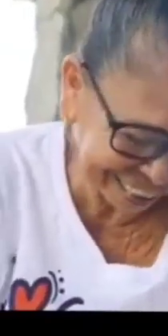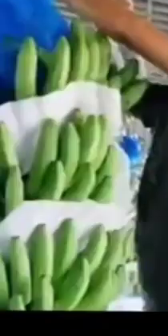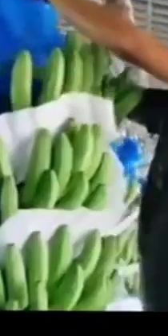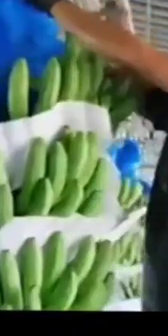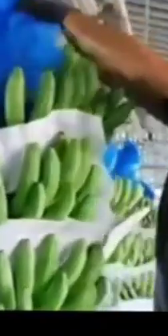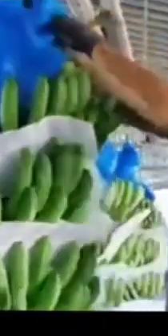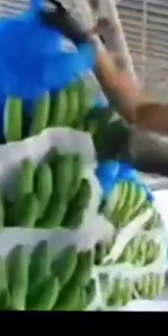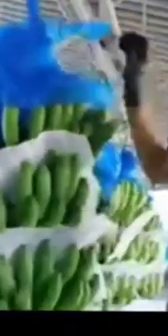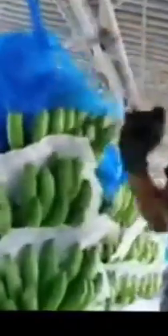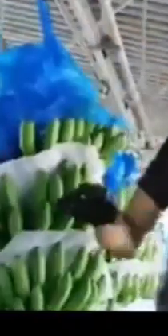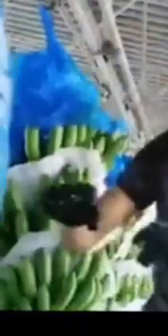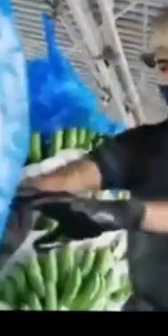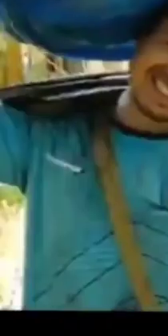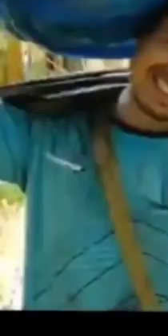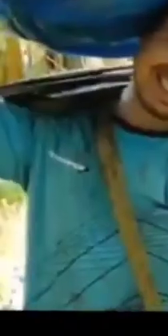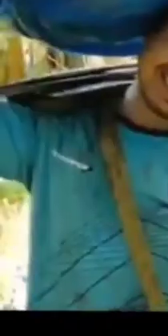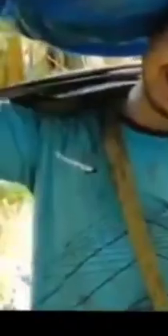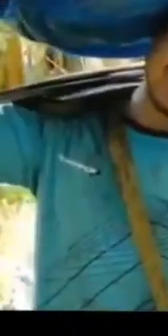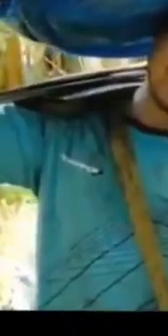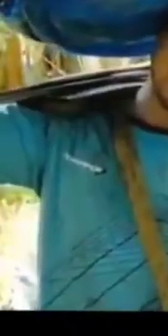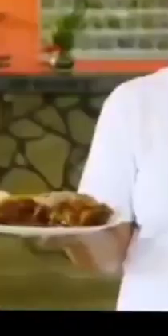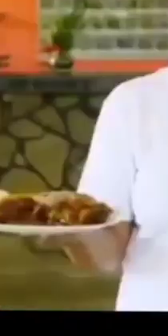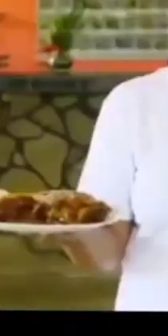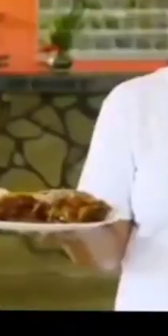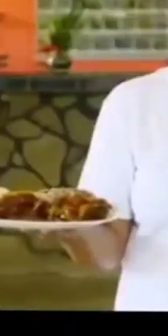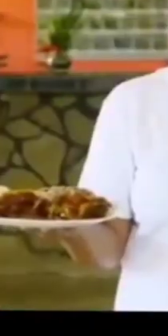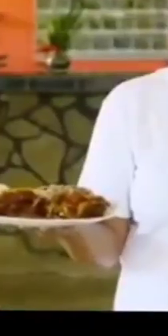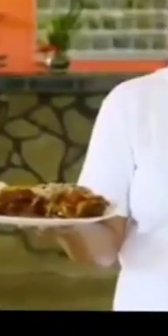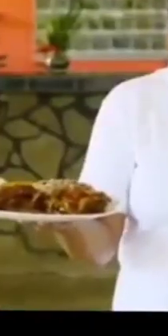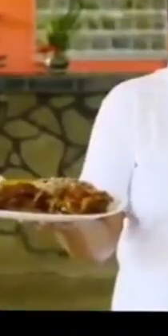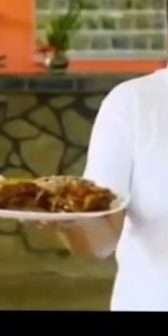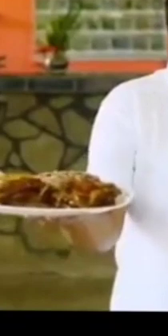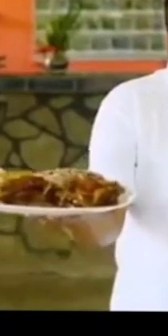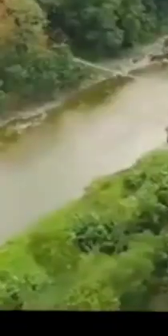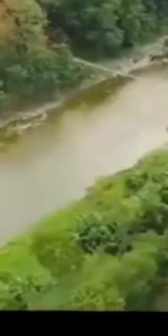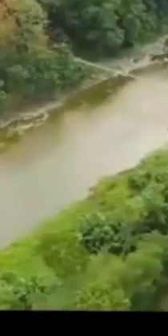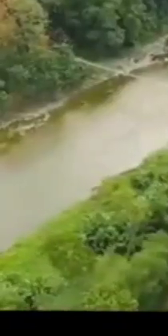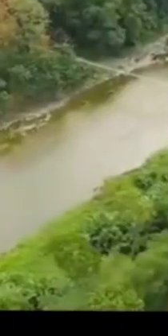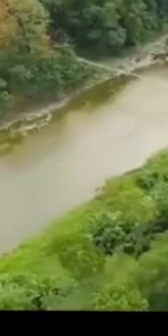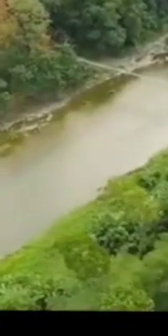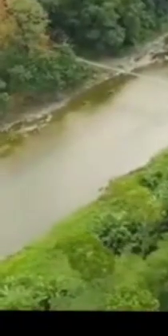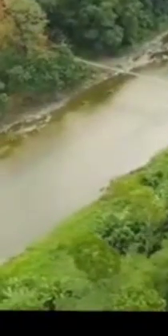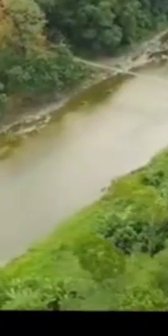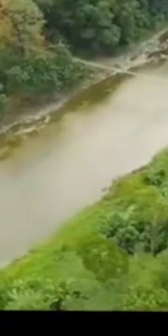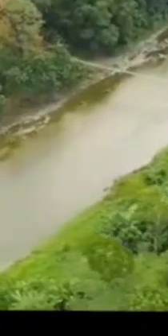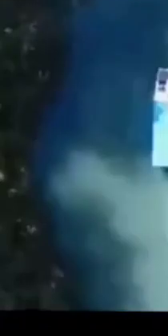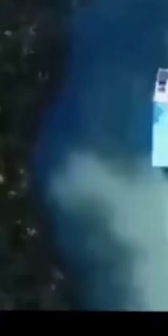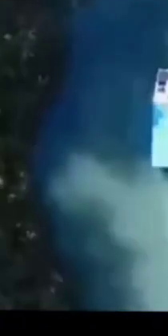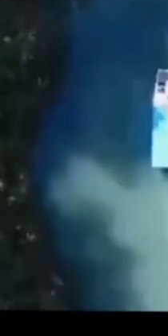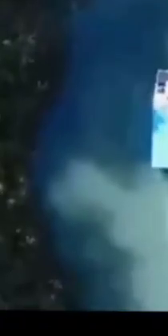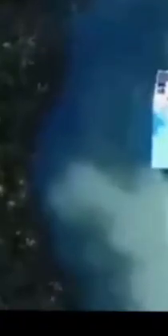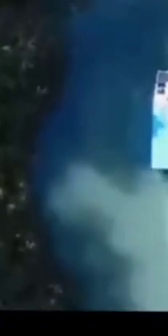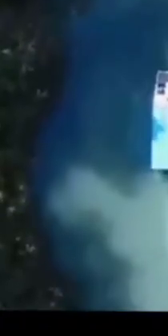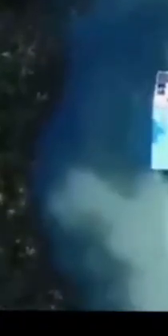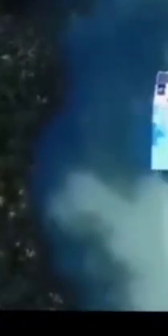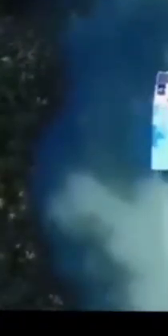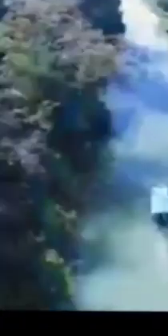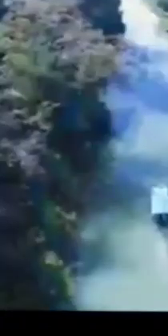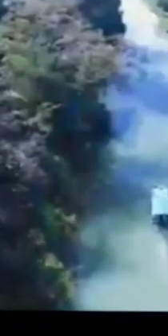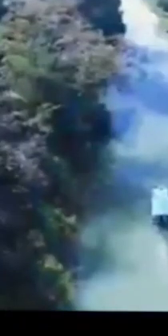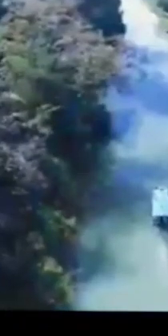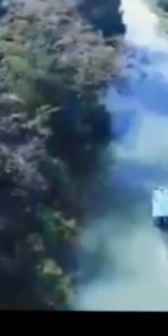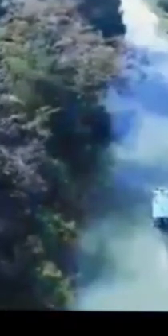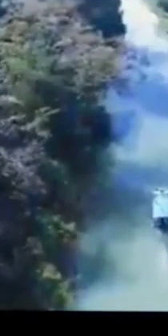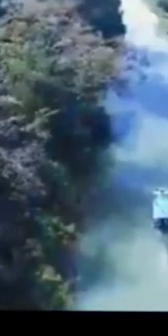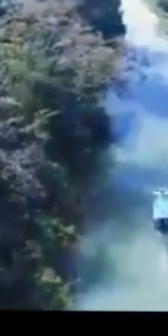caracterizada por su alegría y el amor a su comunidad hogar de caudalosos ríos su verdor es producto